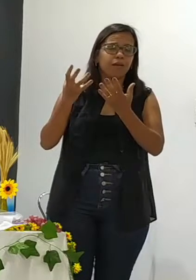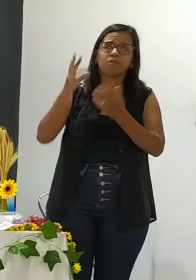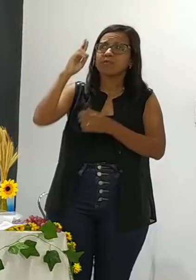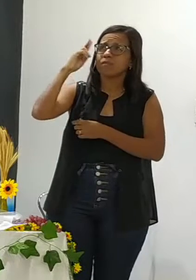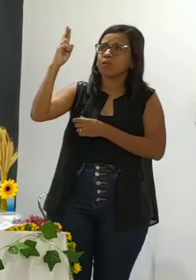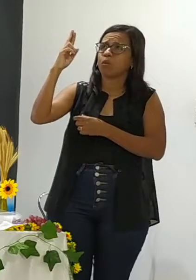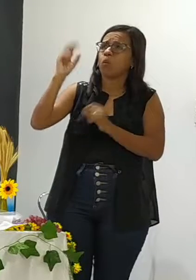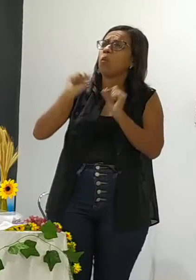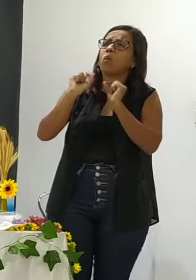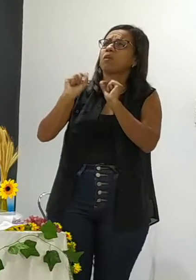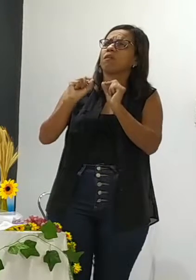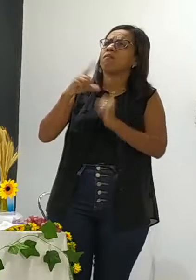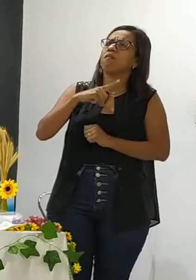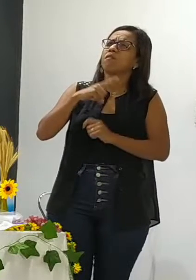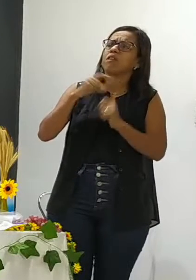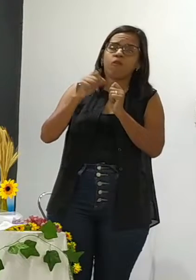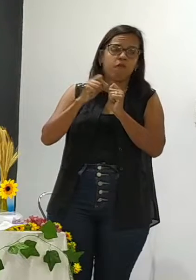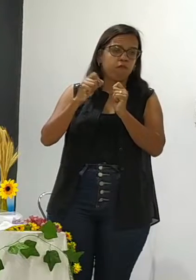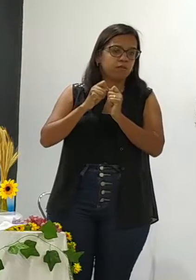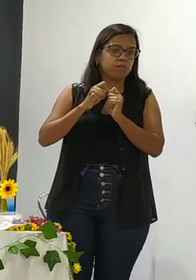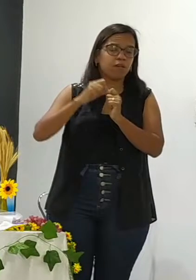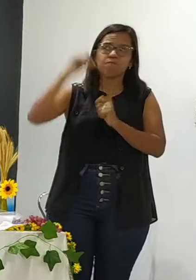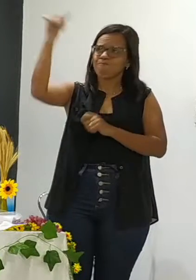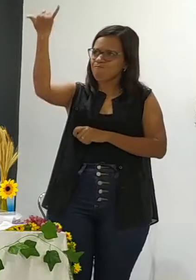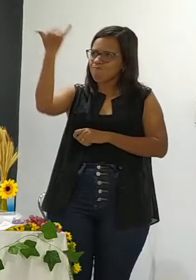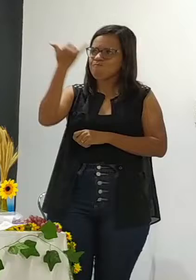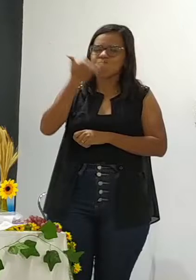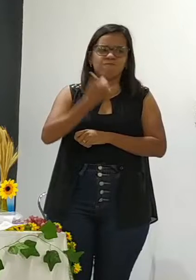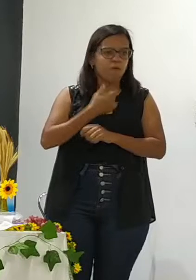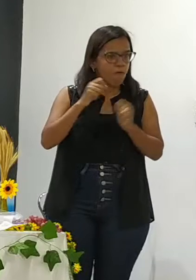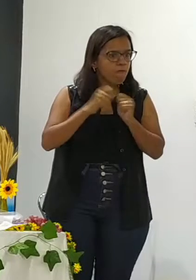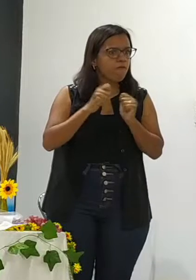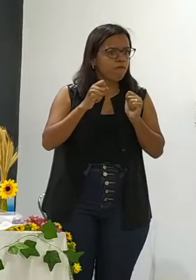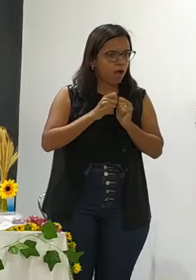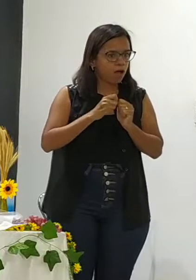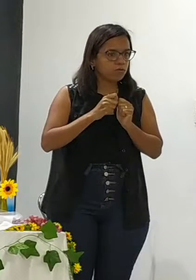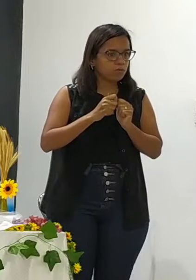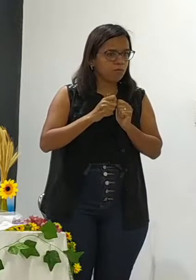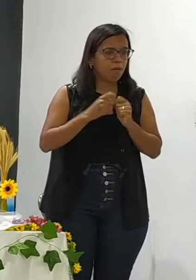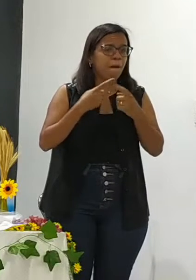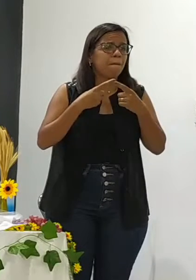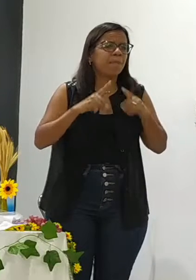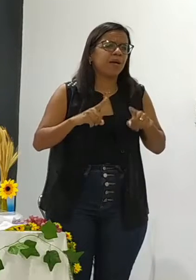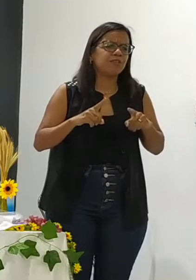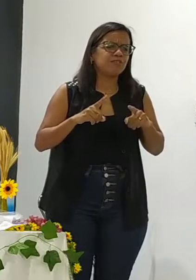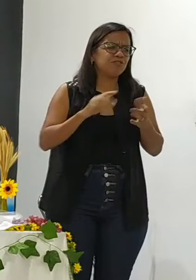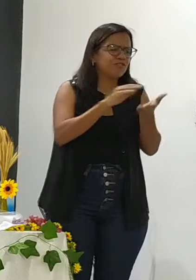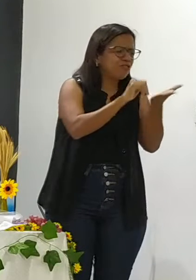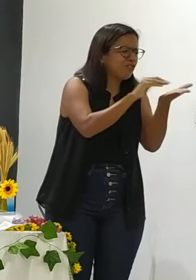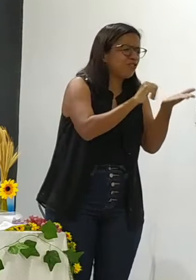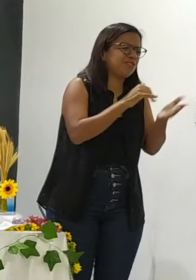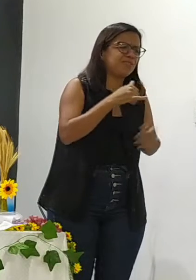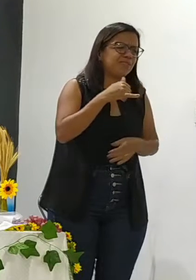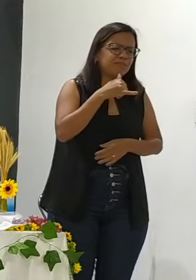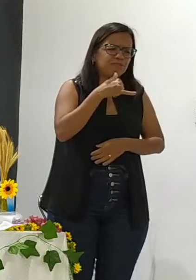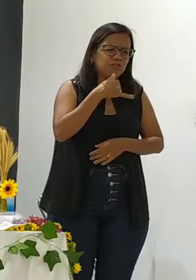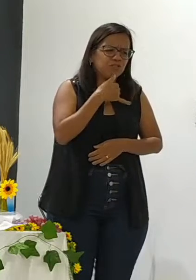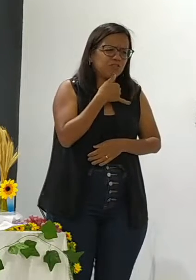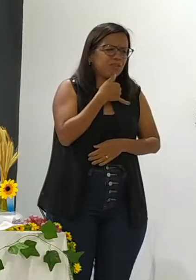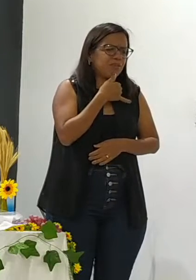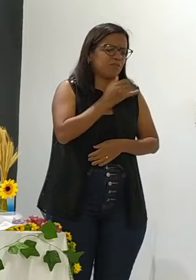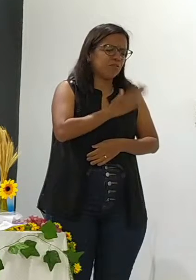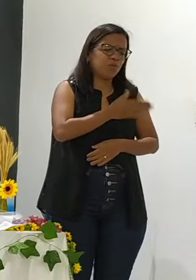tenho que fazer, porque se o Senhor falar, eu faço, mas tira essa tristeza do meu coração, porque eu